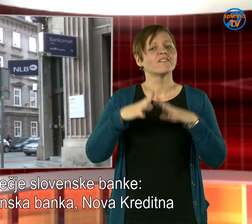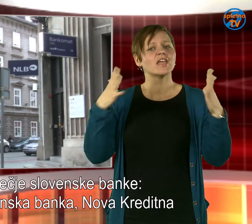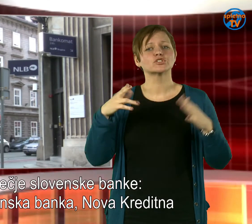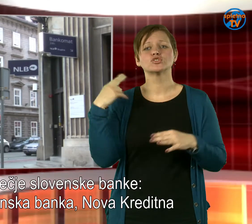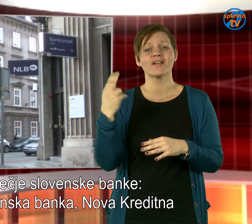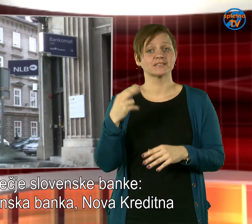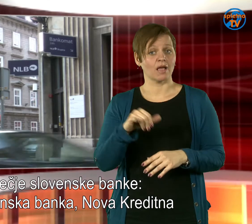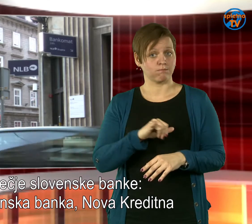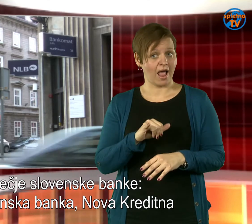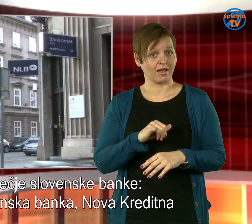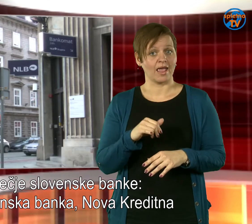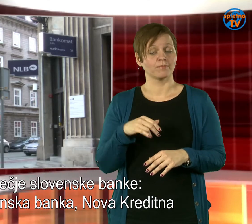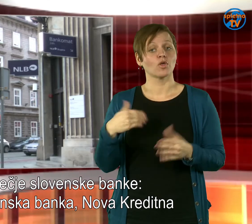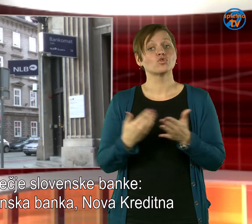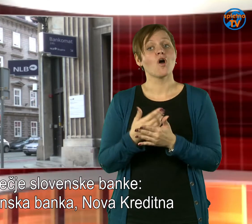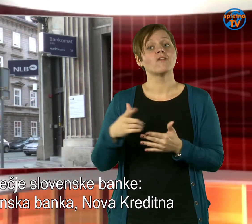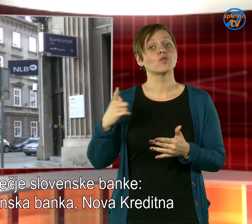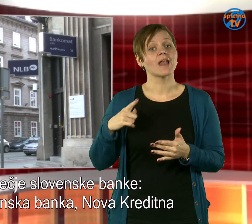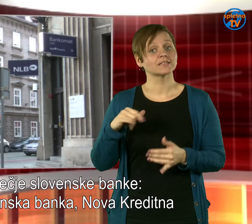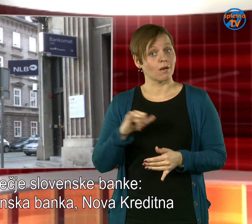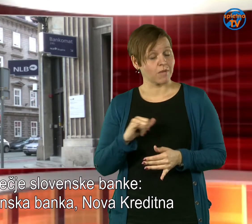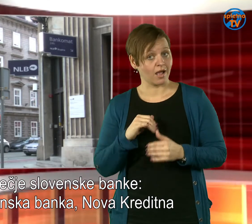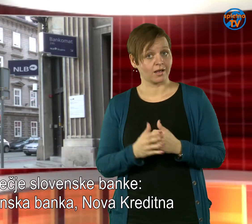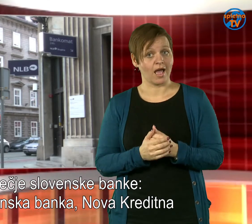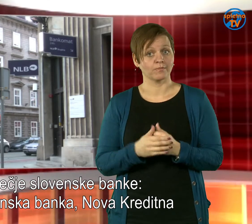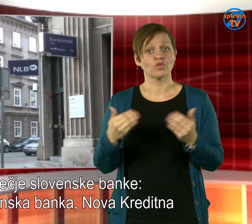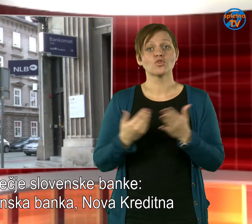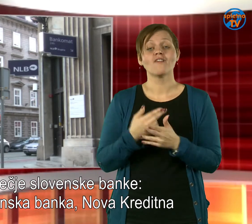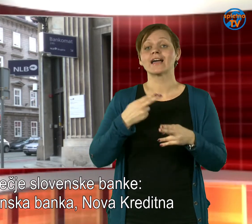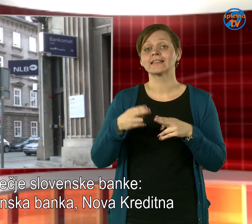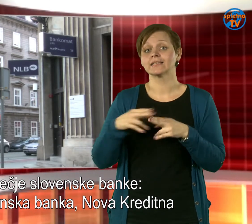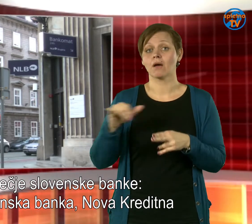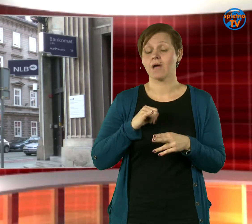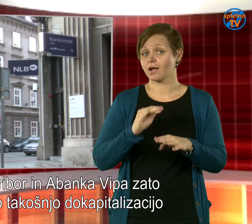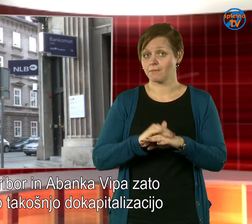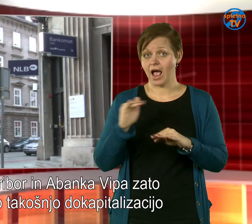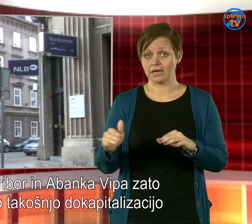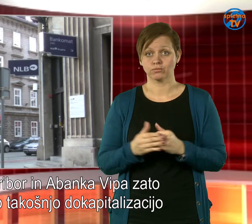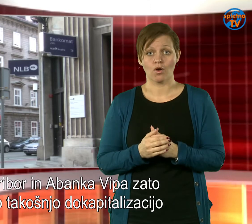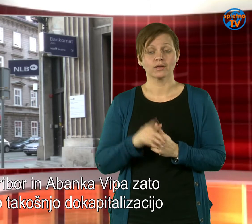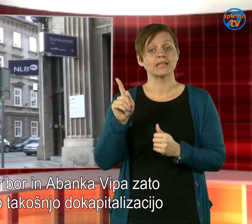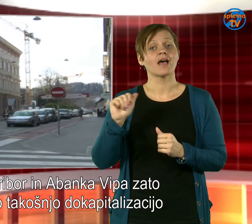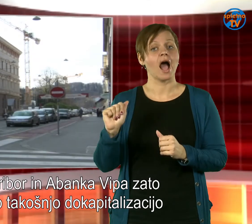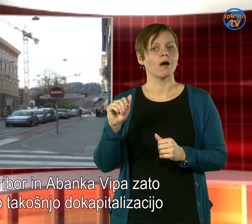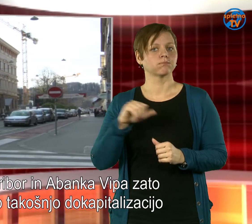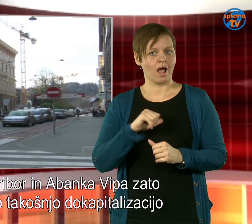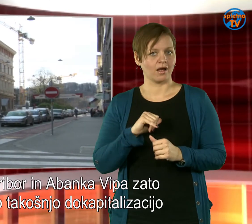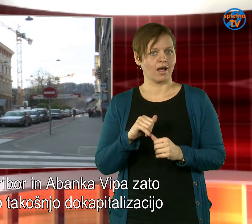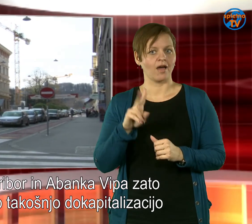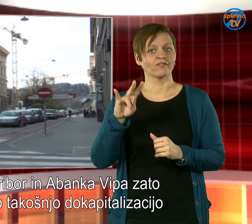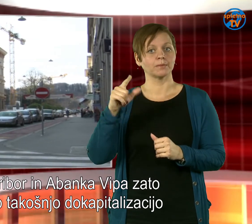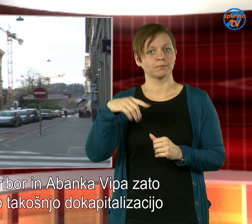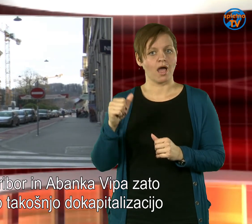3 največje slovenske banke, Nova Ljubljanska banka, Nova Kreditna banka Maribor in Abanka Vipa, zato